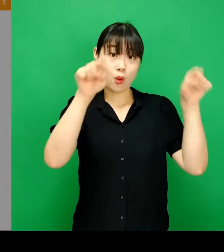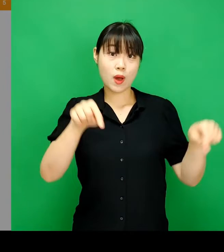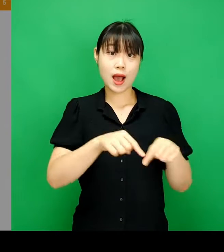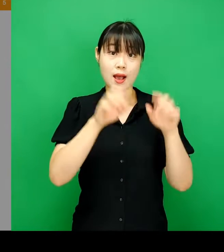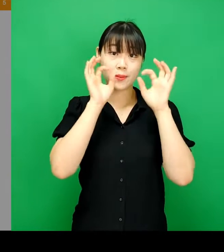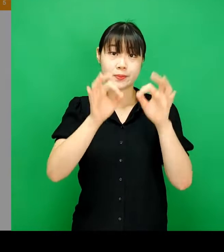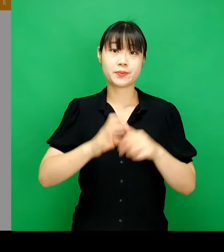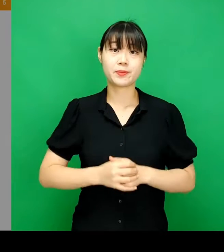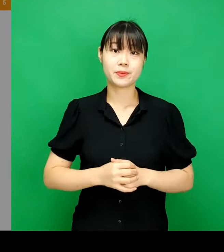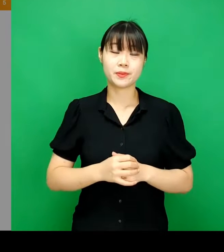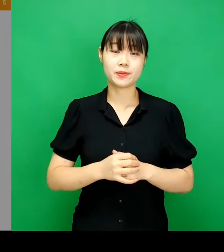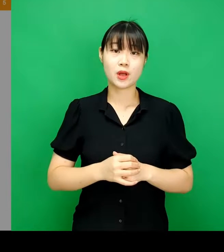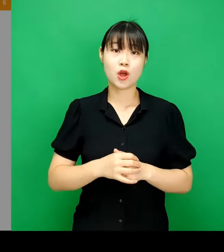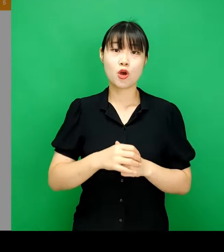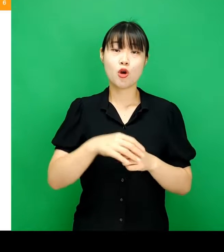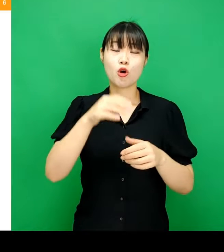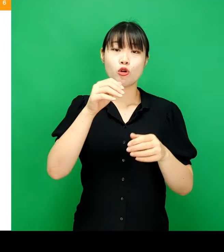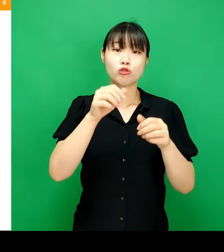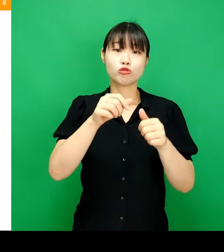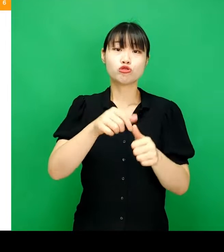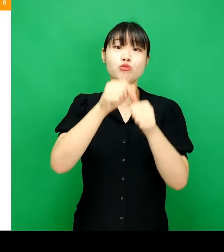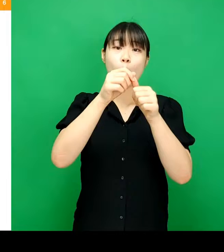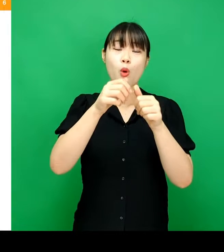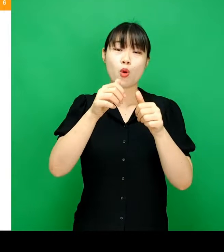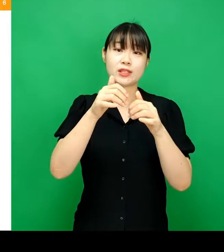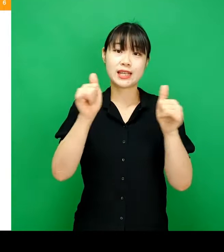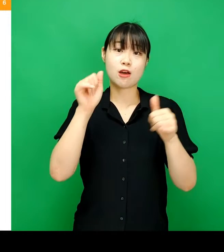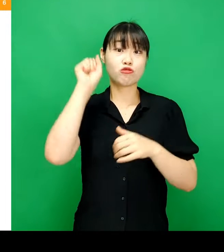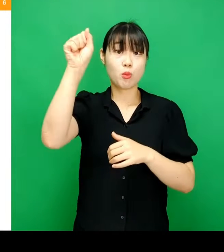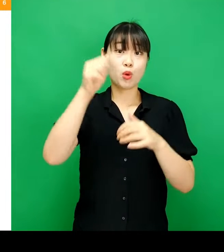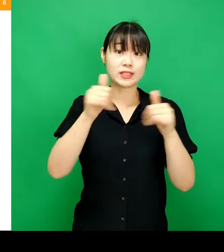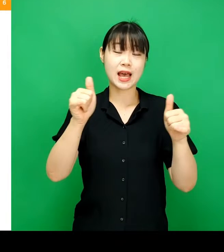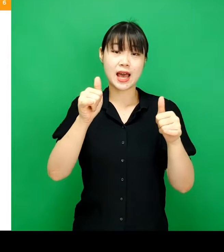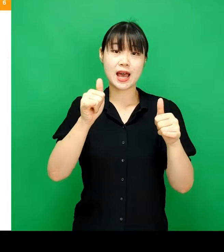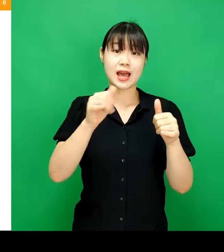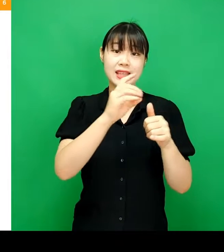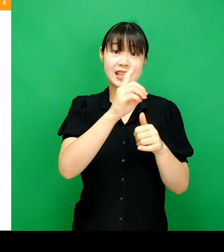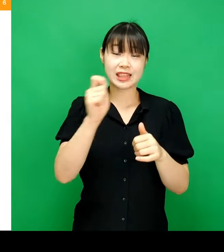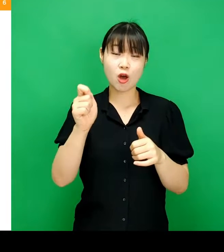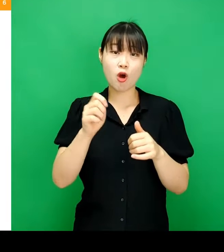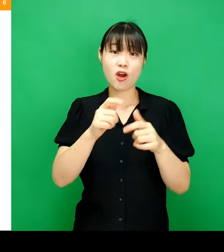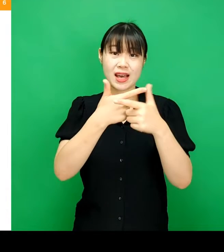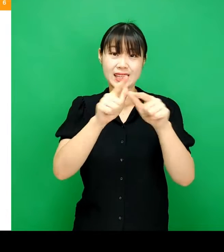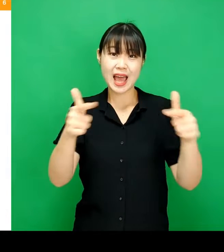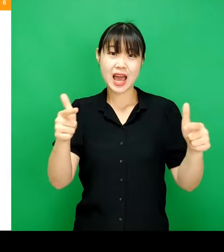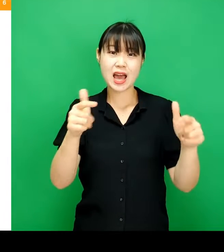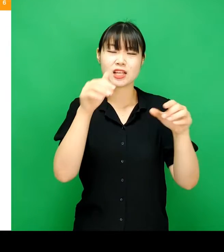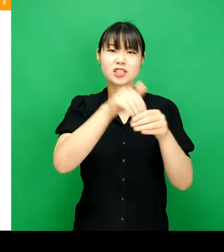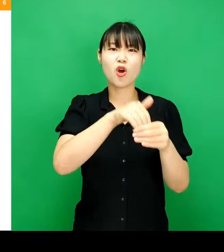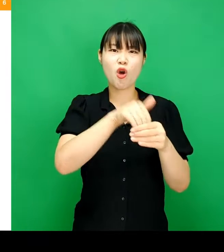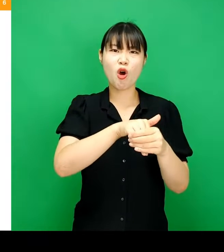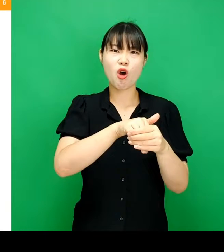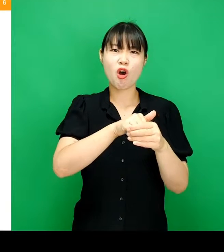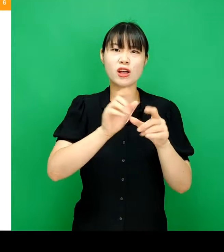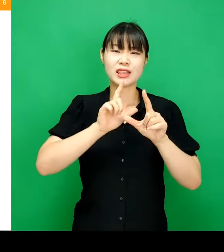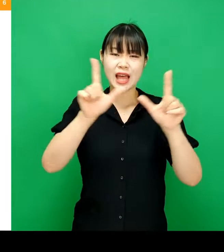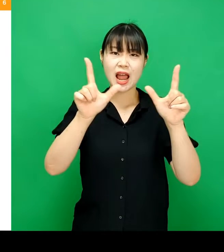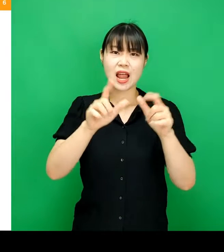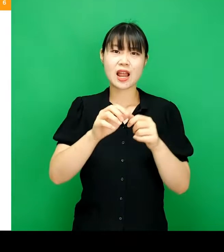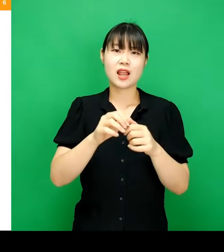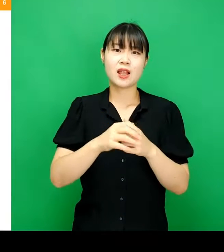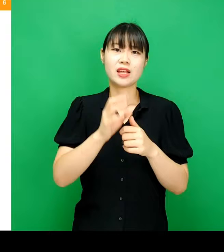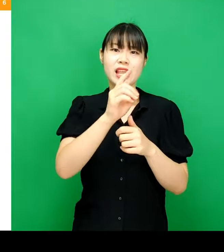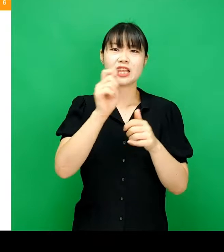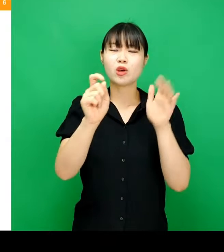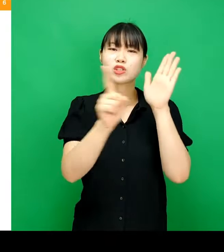사례를 살펴보겠습니다. 후보자 데이터, 여론조사 데이터 등 다양한 데이터가 쏟아지는 선거는